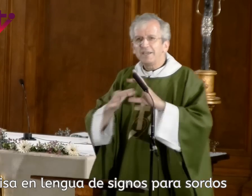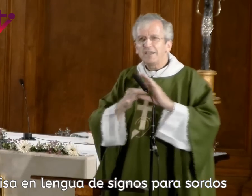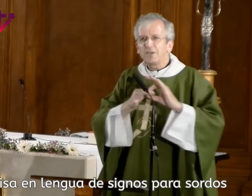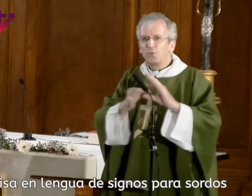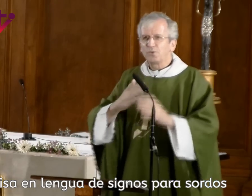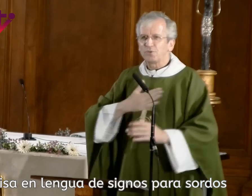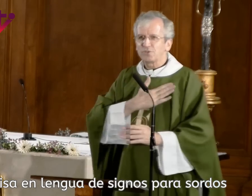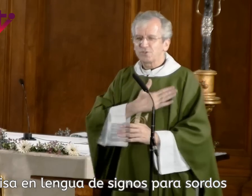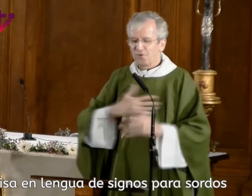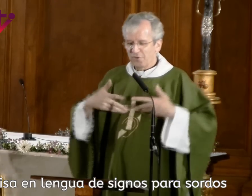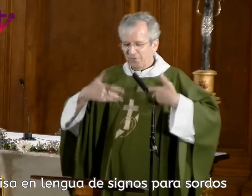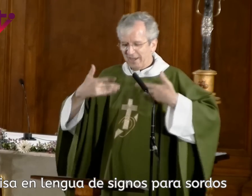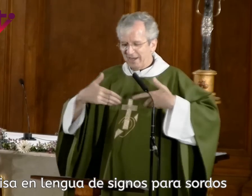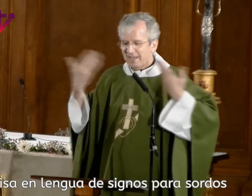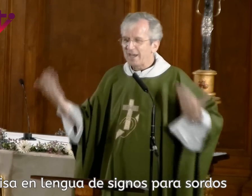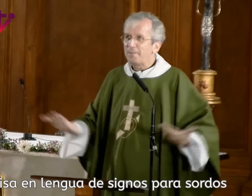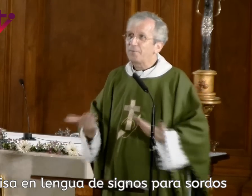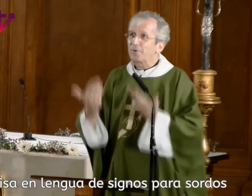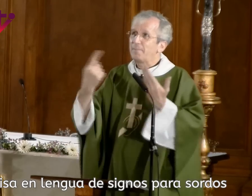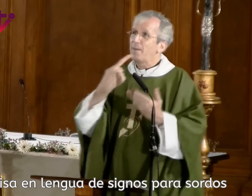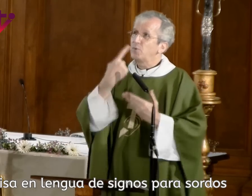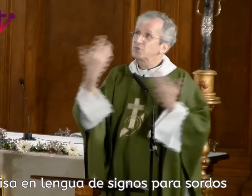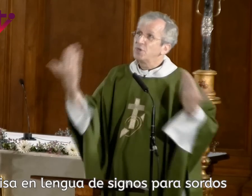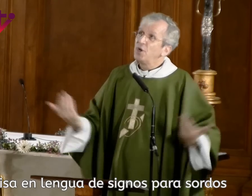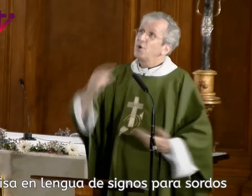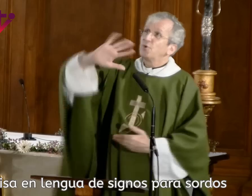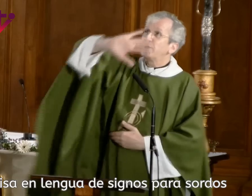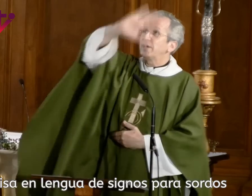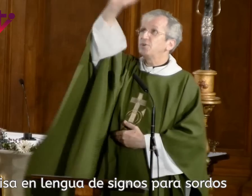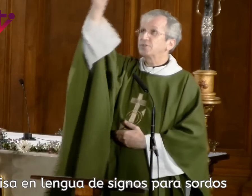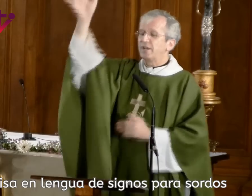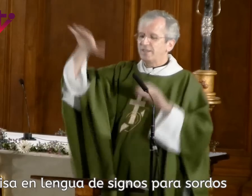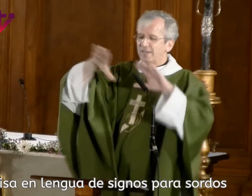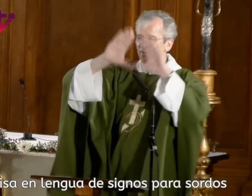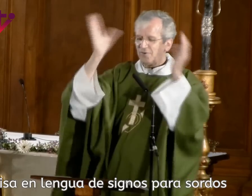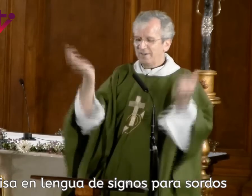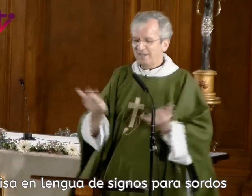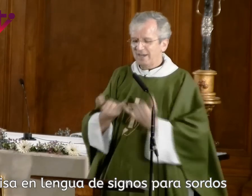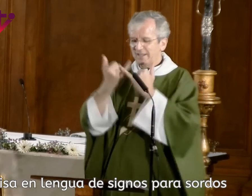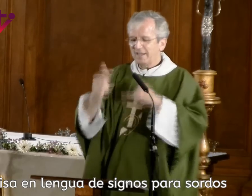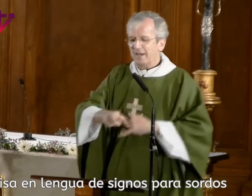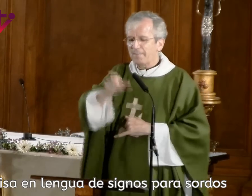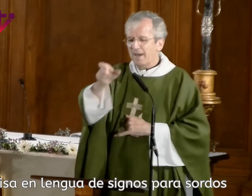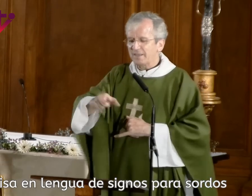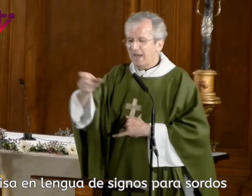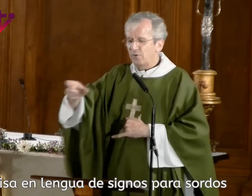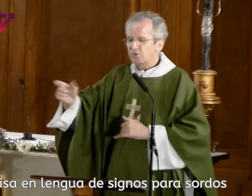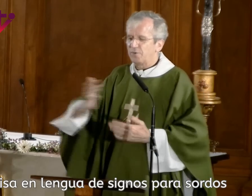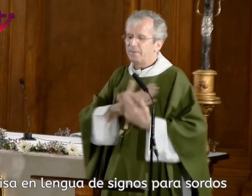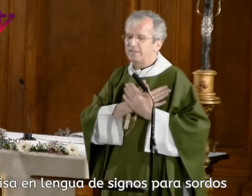Y juntos, con gozo y alegría, proclamamos: gloria a Dios en el cielo y en la tierra paz a los hombres